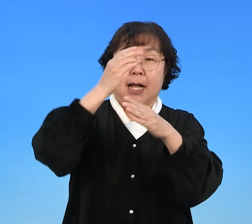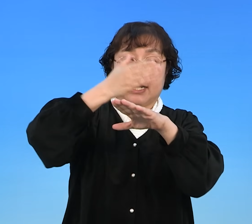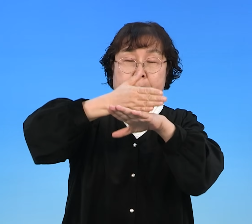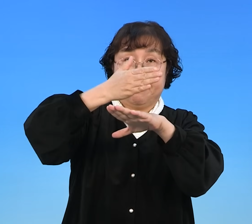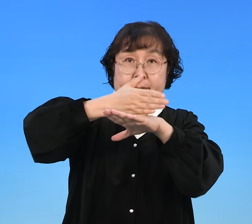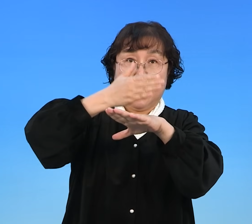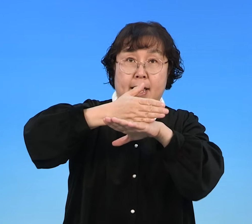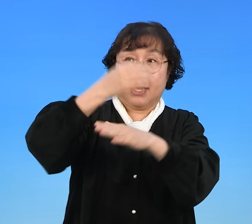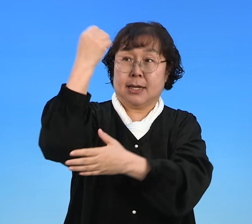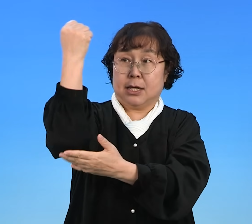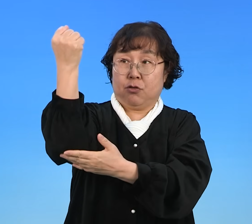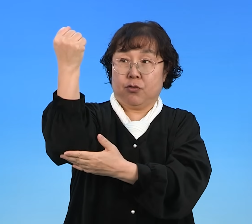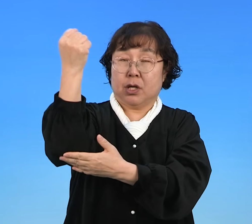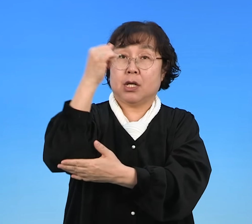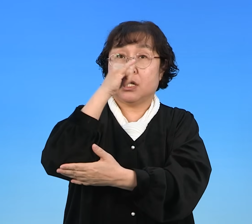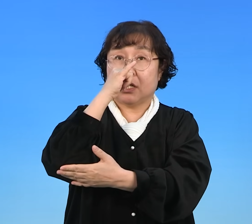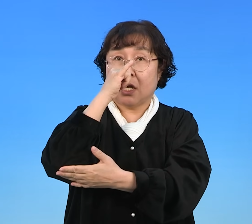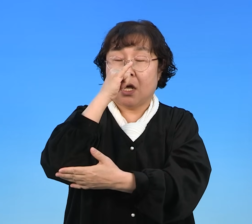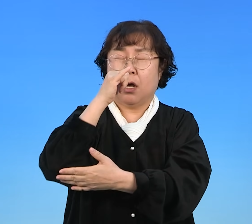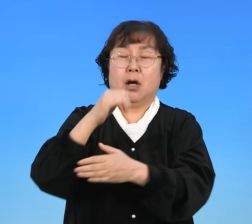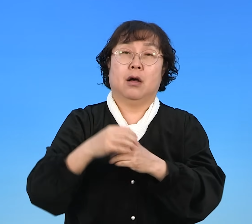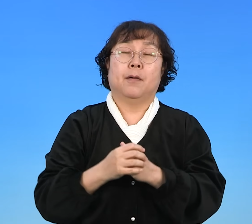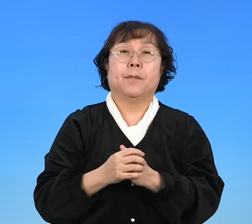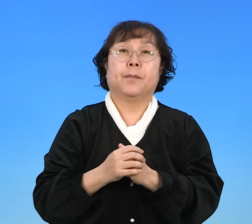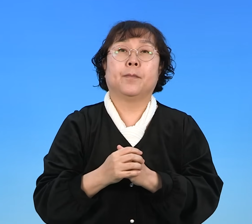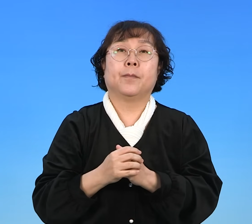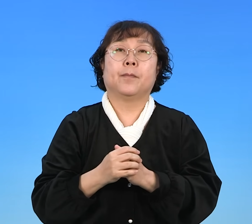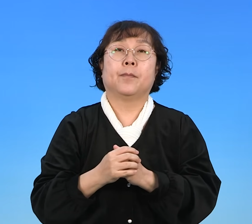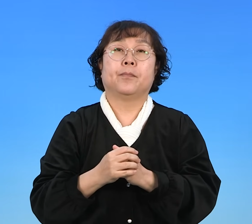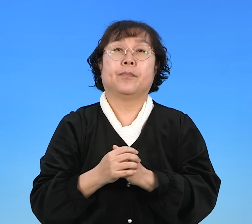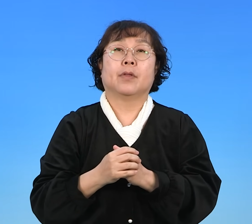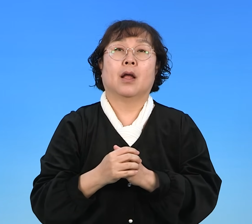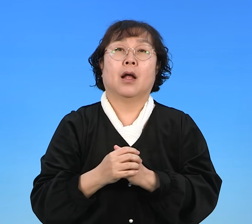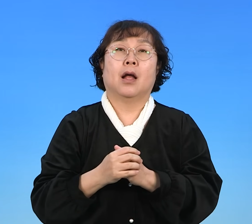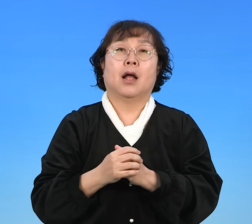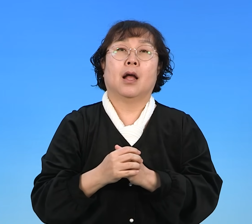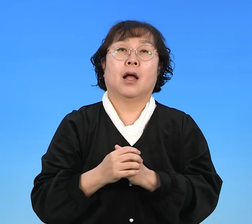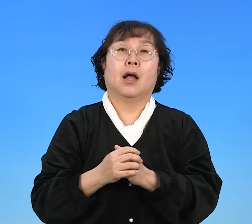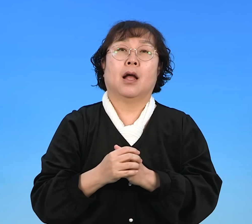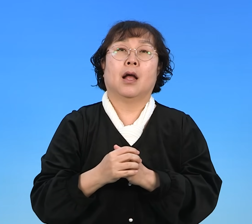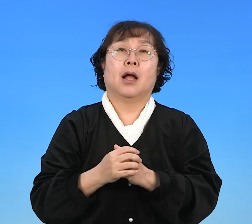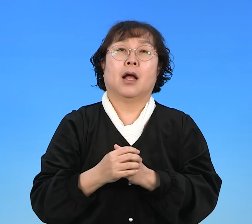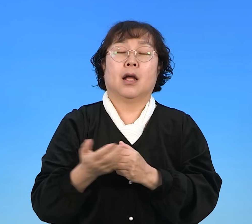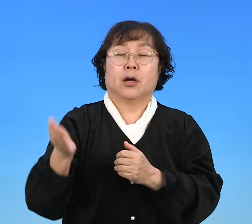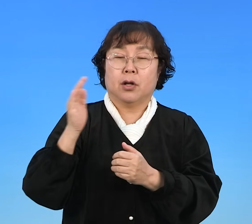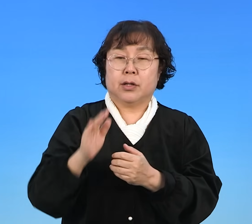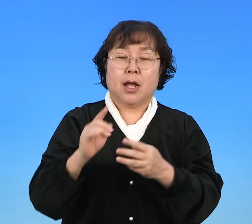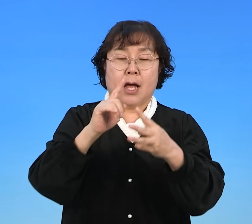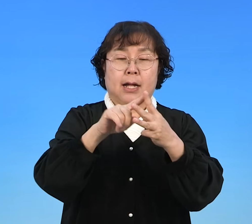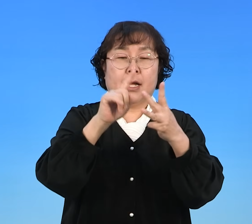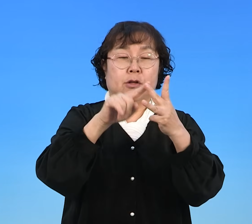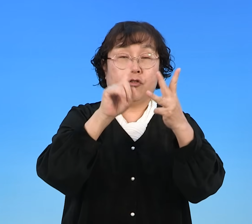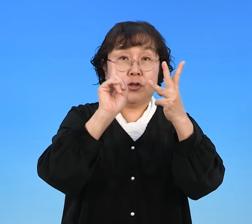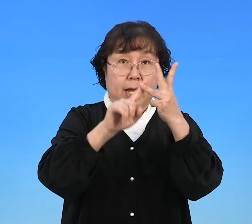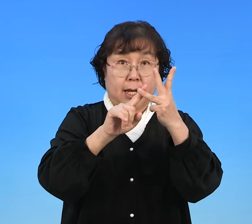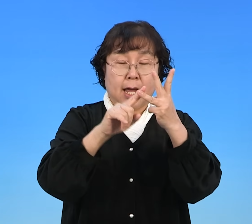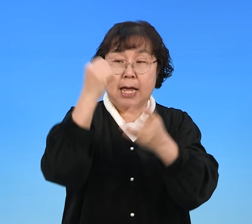찬양과 감사를 선포하고 있는데 놀랍게도 셋 다